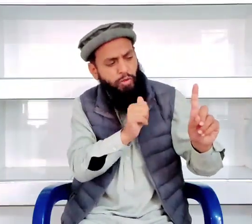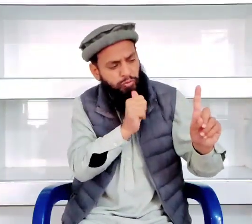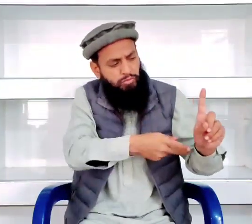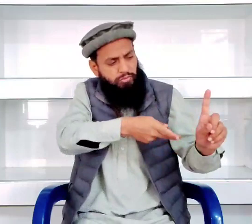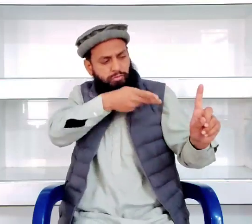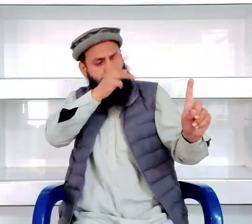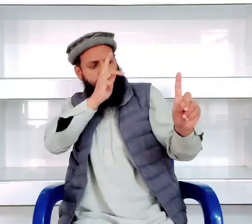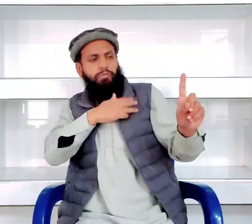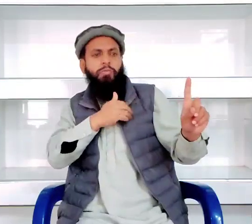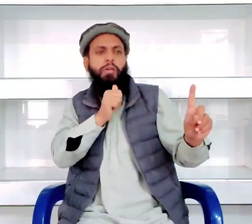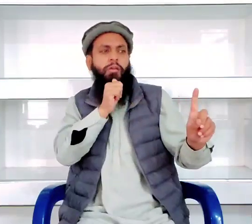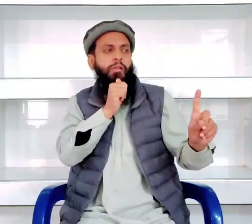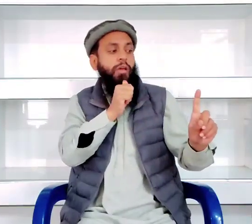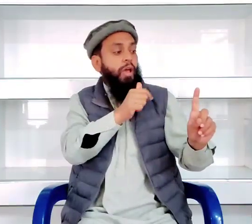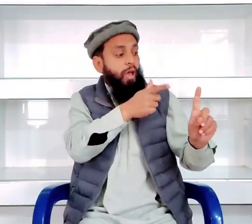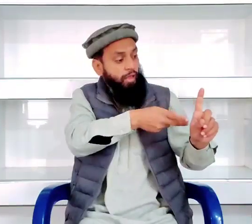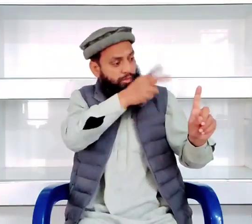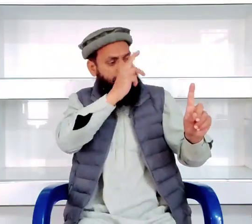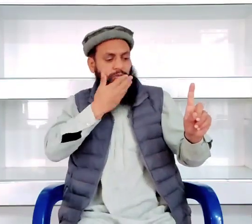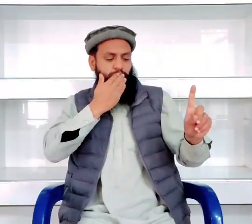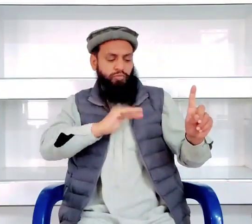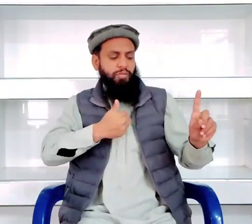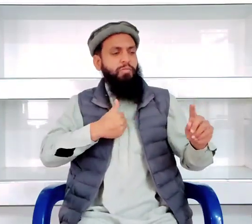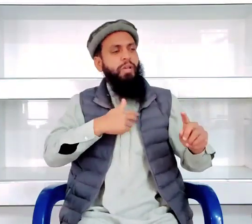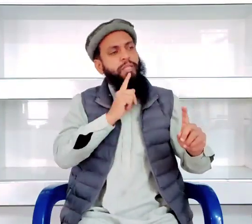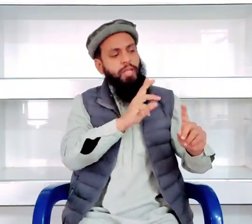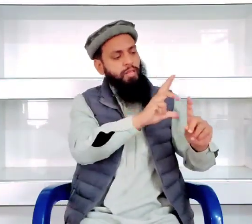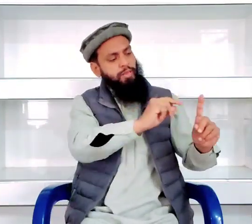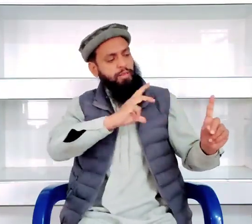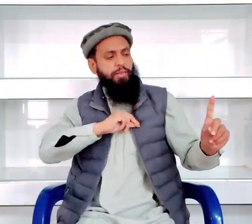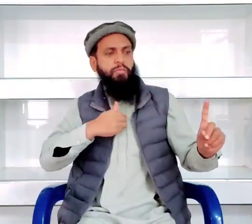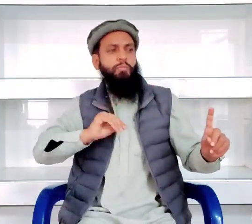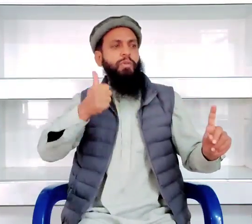حلال اور طیب ذریعہ معاش سیواؤں کو اپنائیے